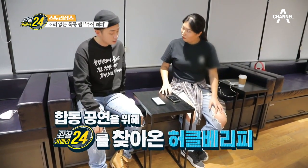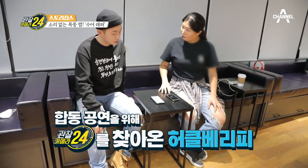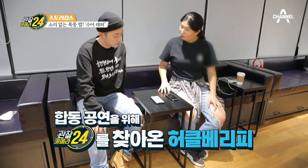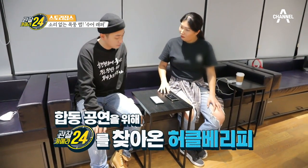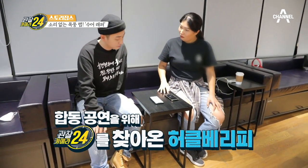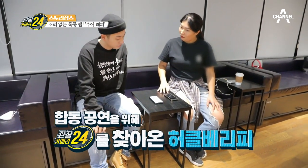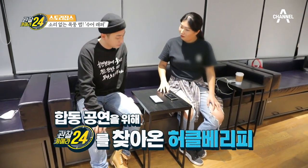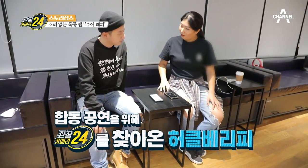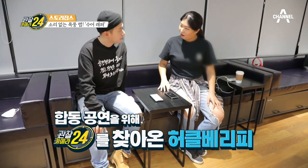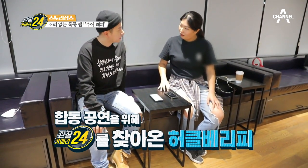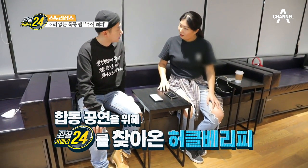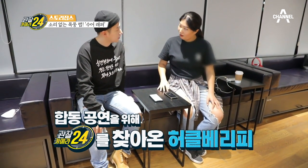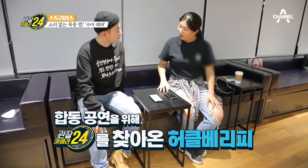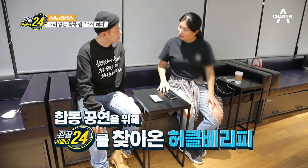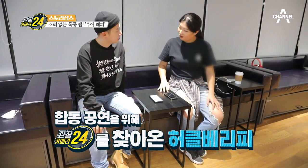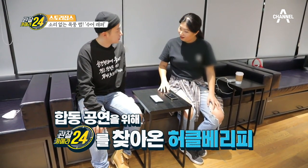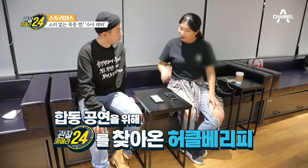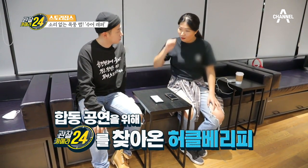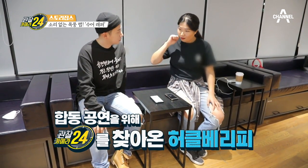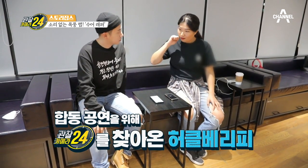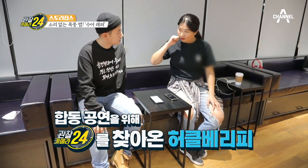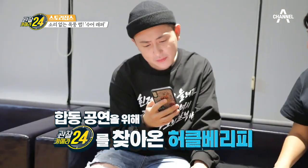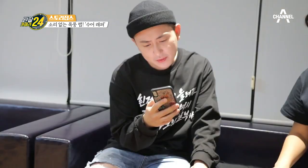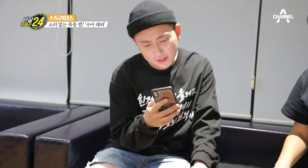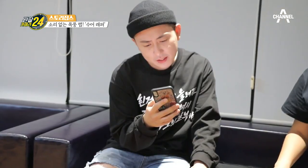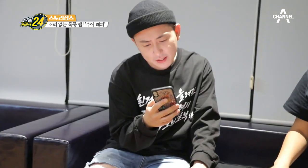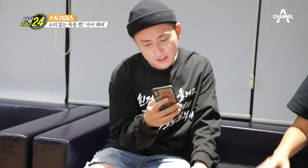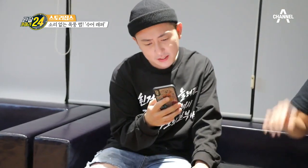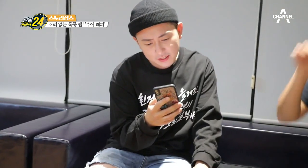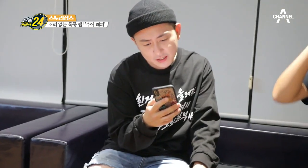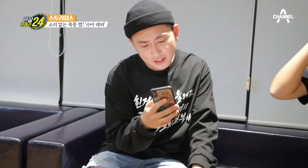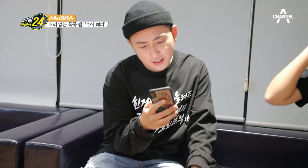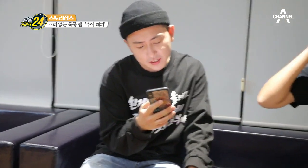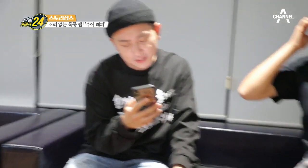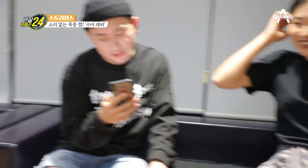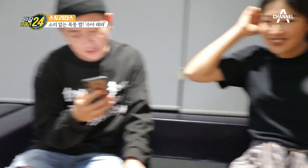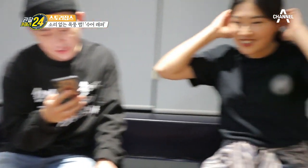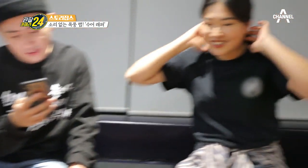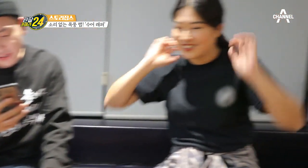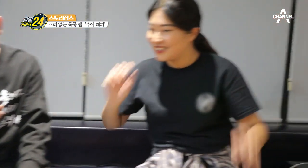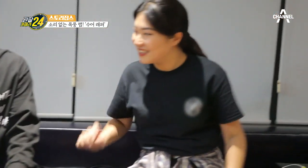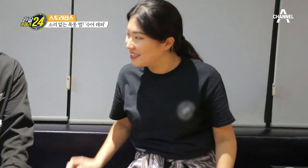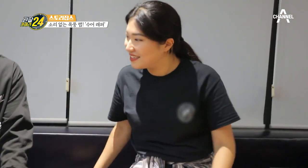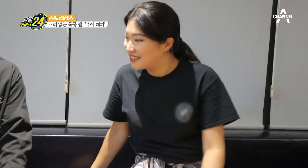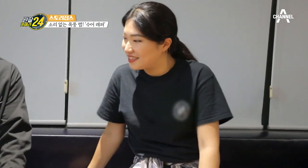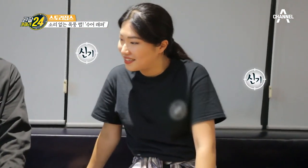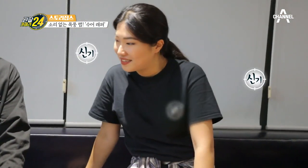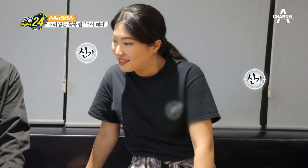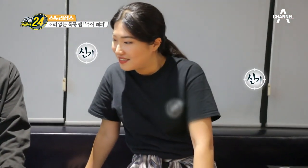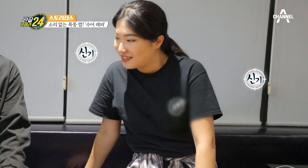오늘 함께 합을 맞춰보고자 관찰 카메라를 방문해 주셨다. 와주셔서 너무너무